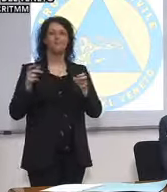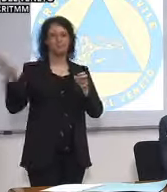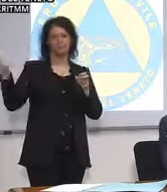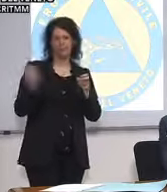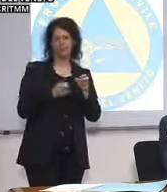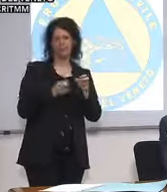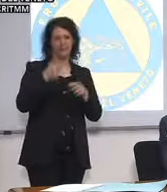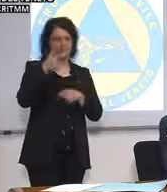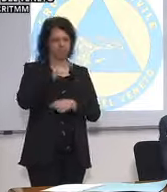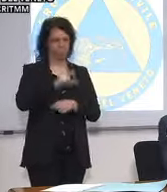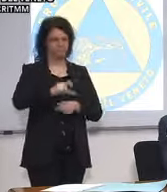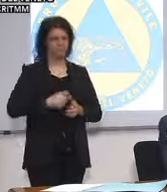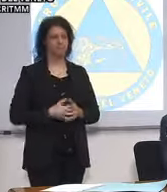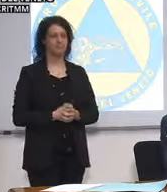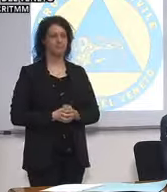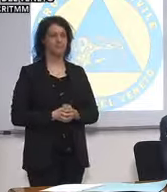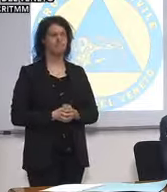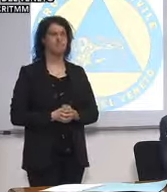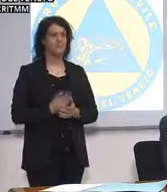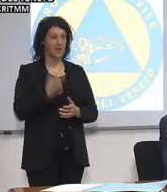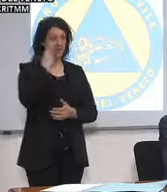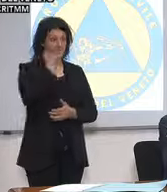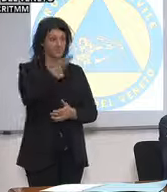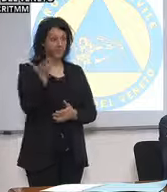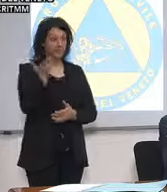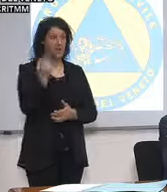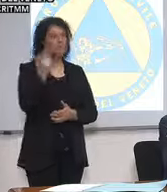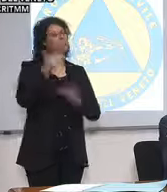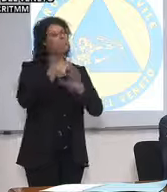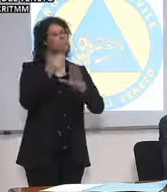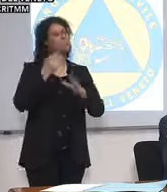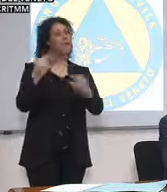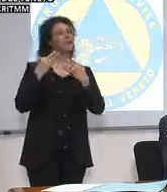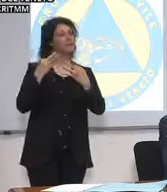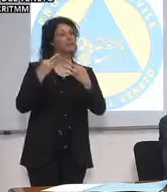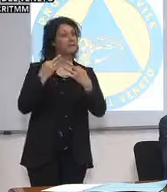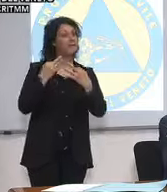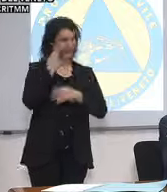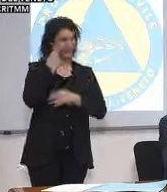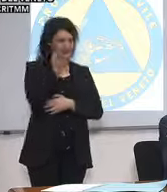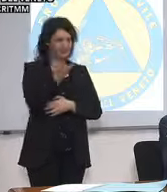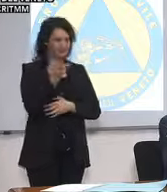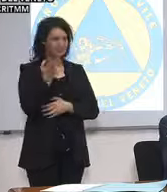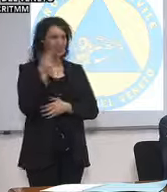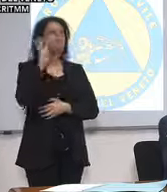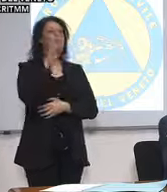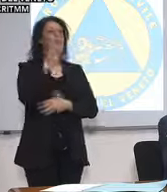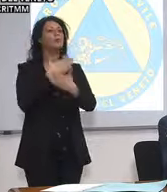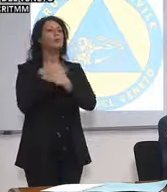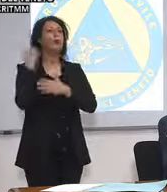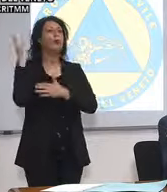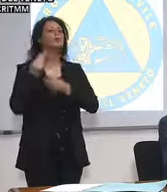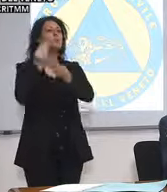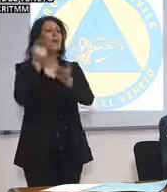Avete visto, io sono stato criticato per l'asporto, avete visto che dal 4 maggio è previsto l'asporto? Ma a